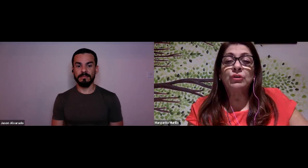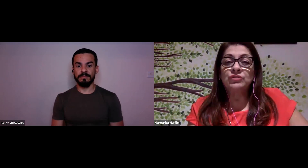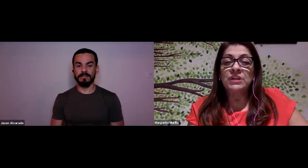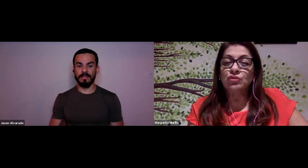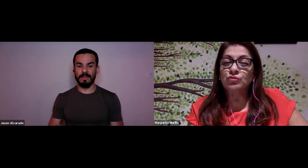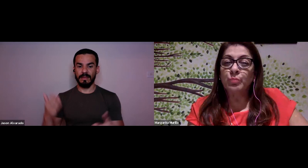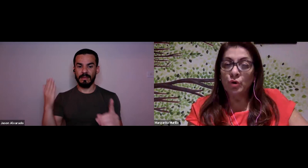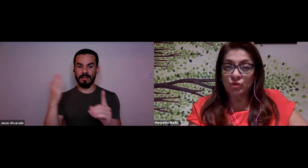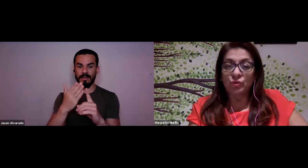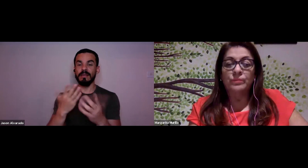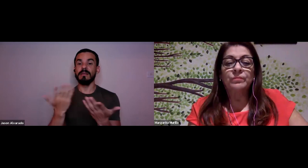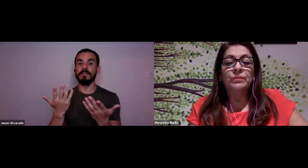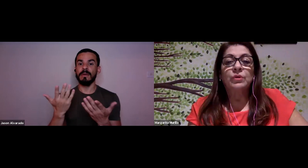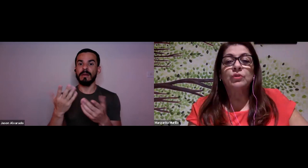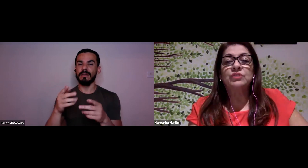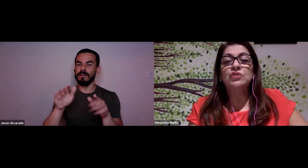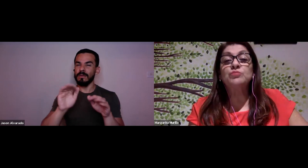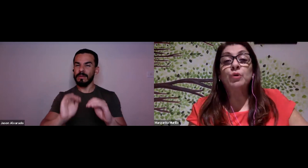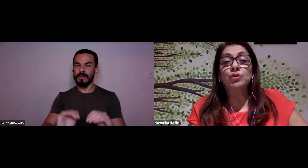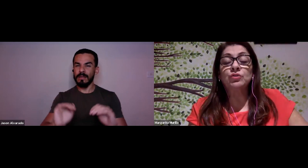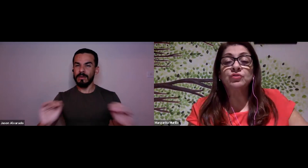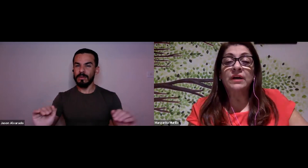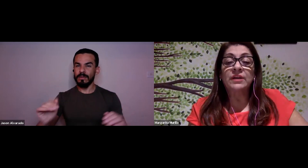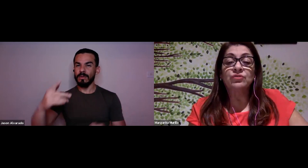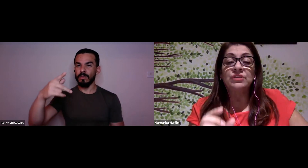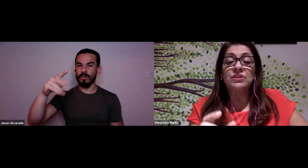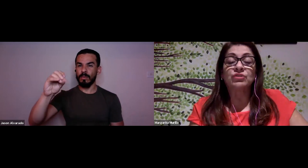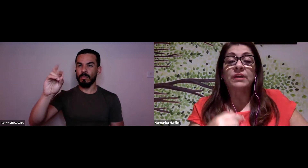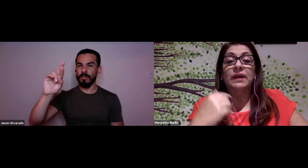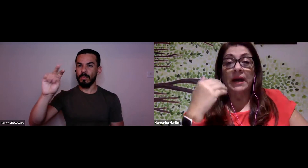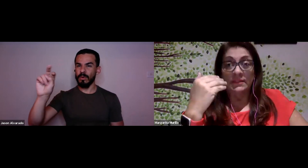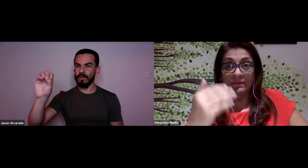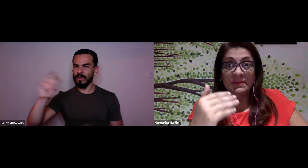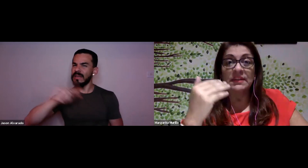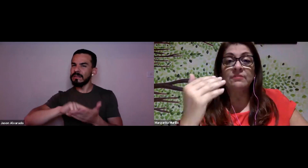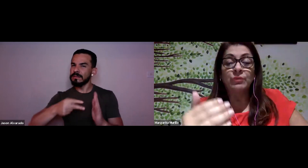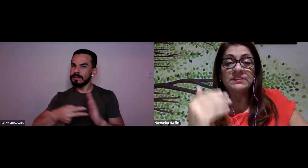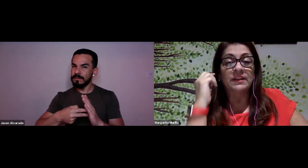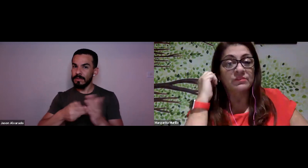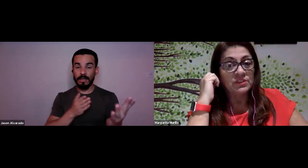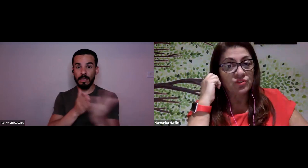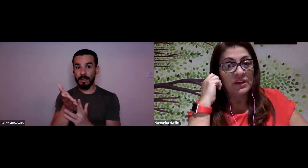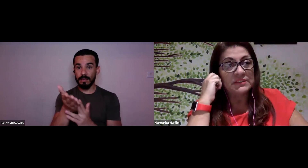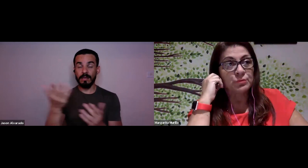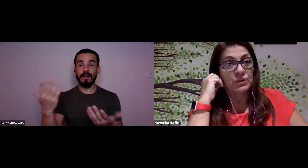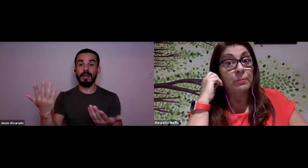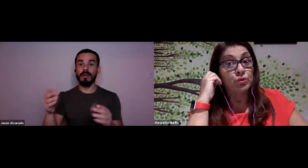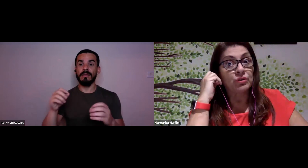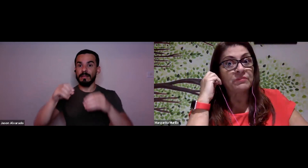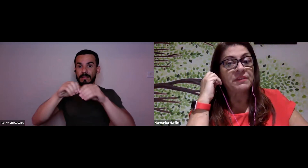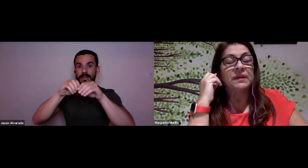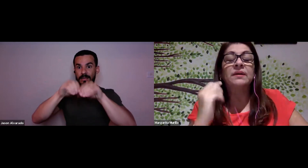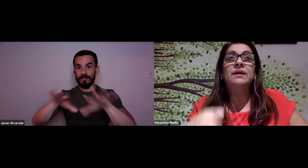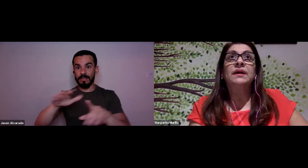impacto de los niños porno los niños no son aquellos niños que a través de la influencia de las redes sociales porque